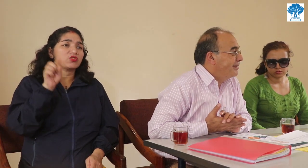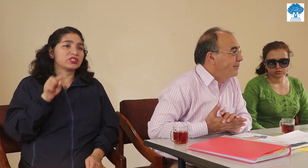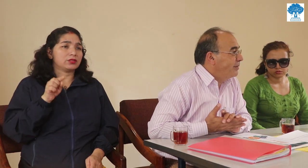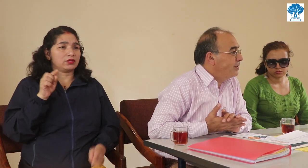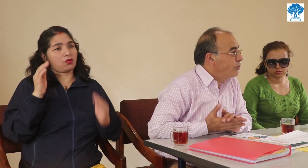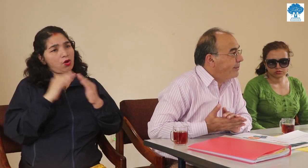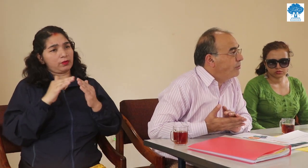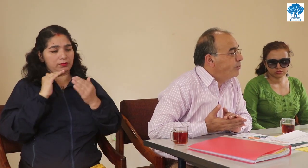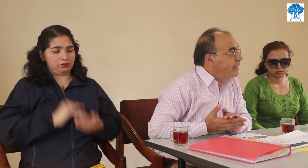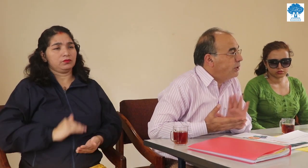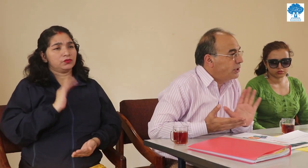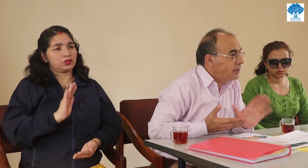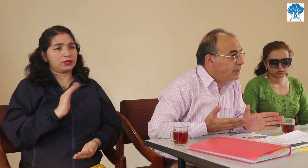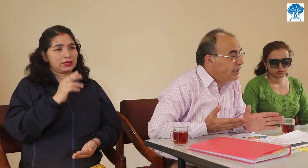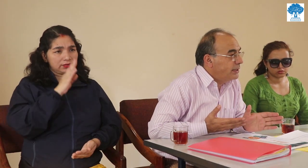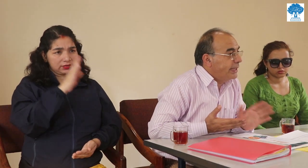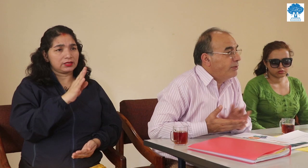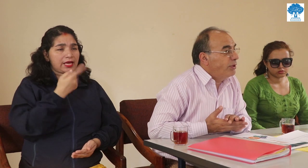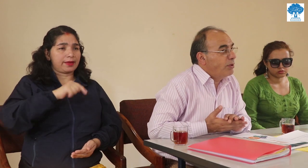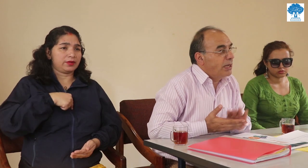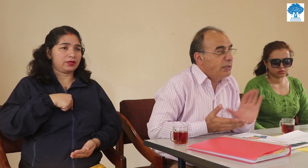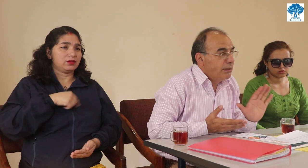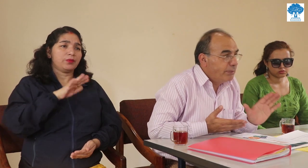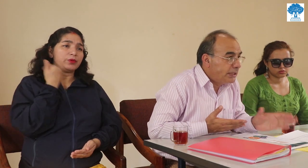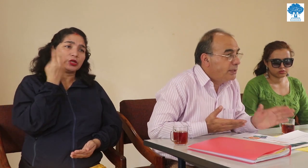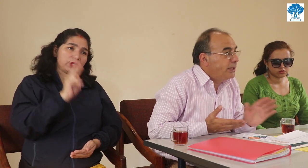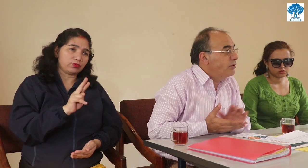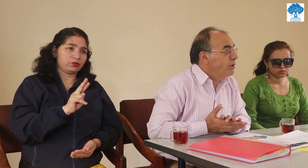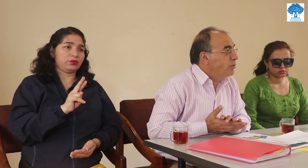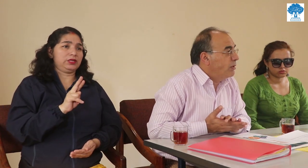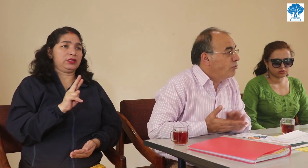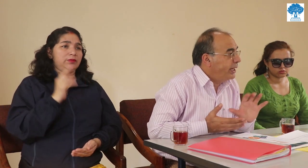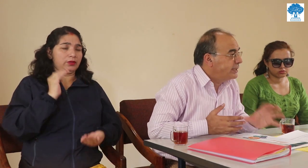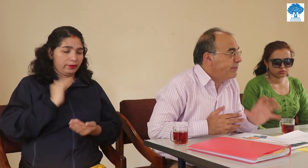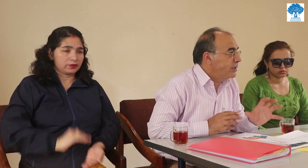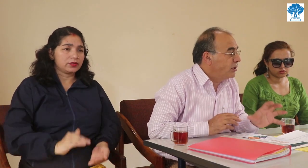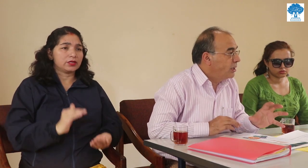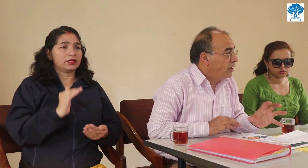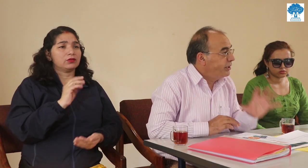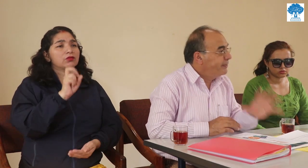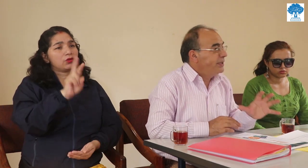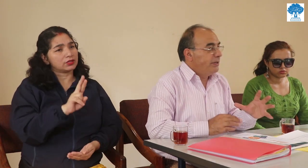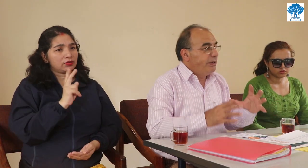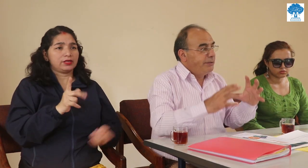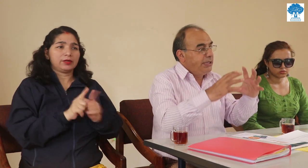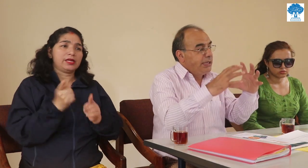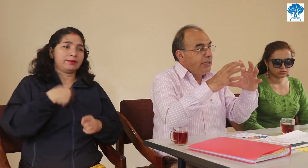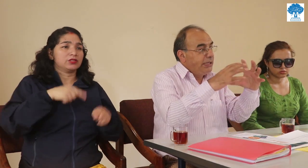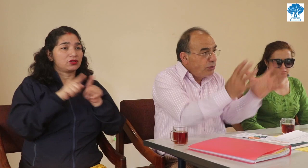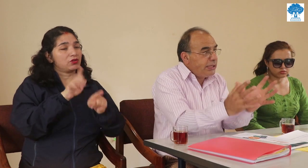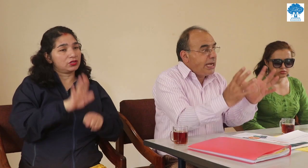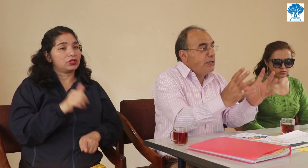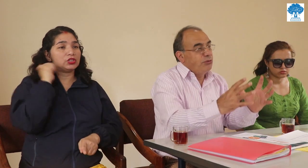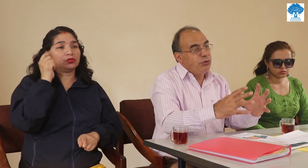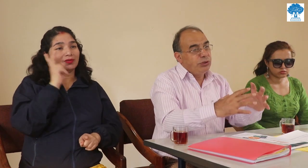भइरहेछ. भनेपछि स्वाभाविक रूपमा न्यूनेटल डेथ हुने कुरा, मेटर्नल डेथ हुने कुराको रिक्स हामीसँग अहिले पनि छ. भनेपछि